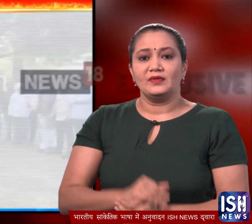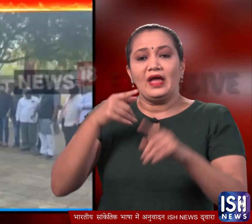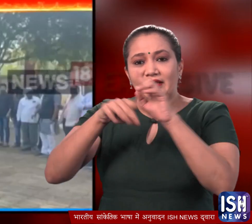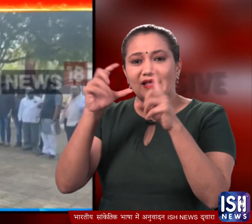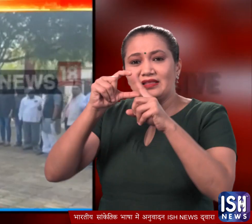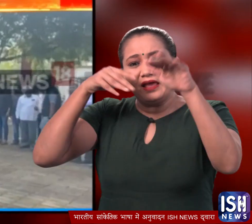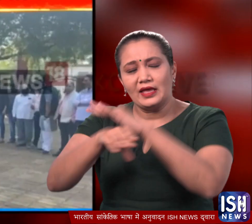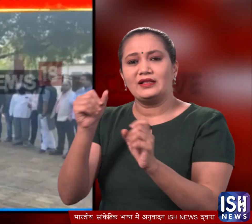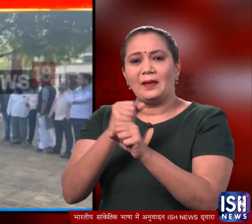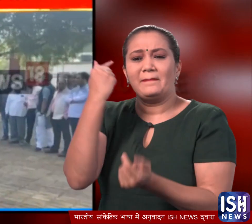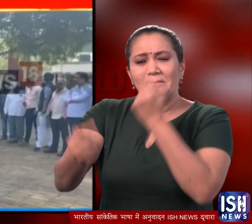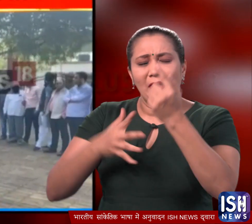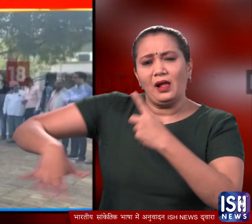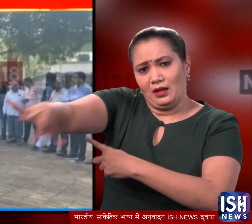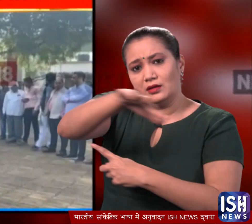जताया।